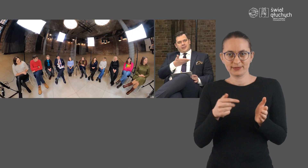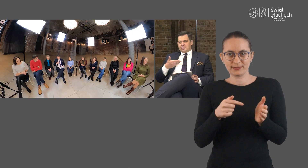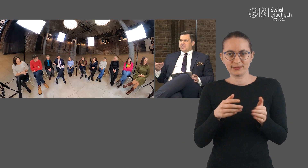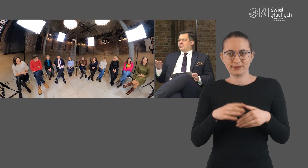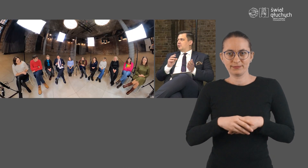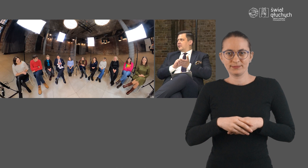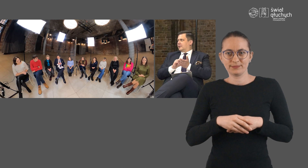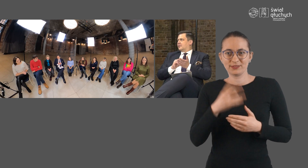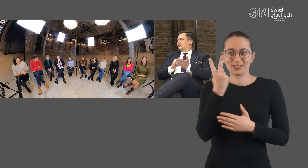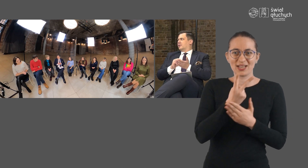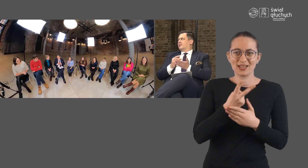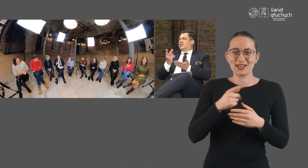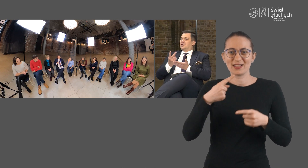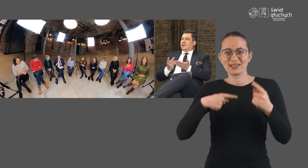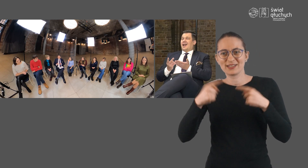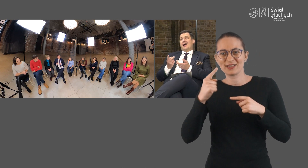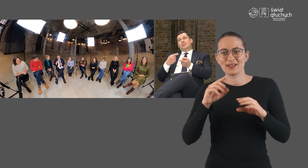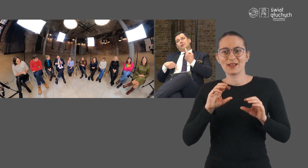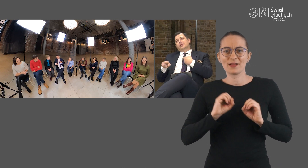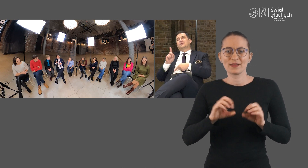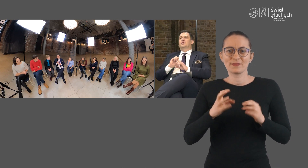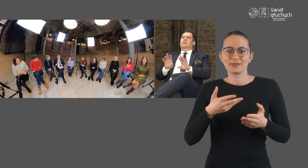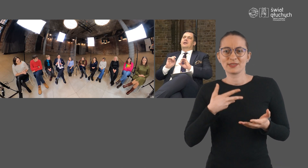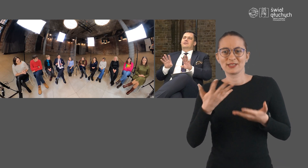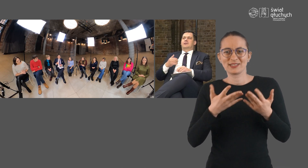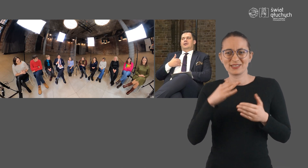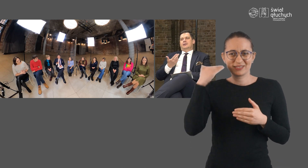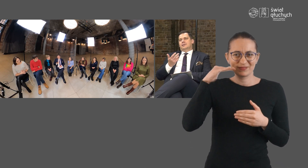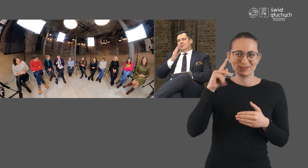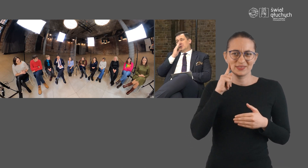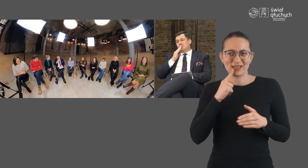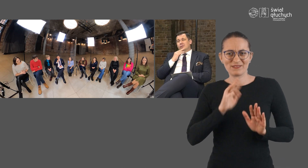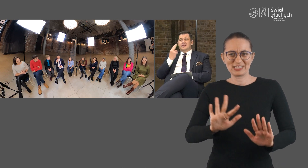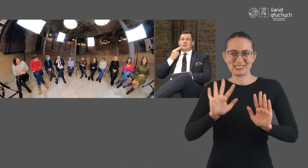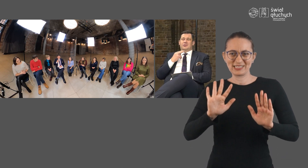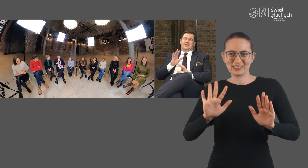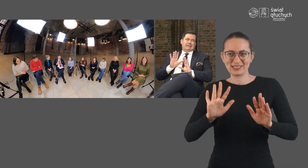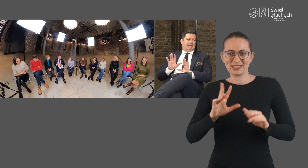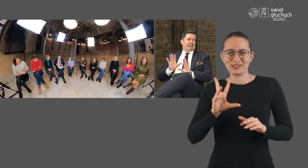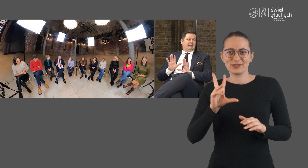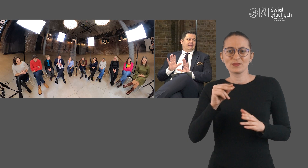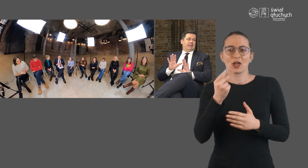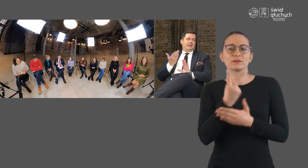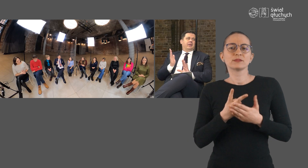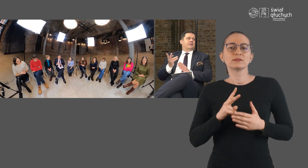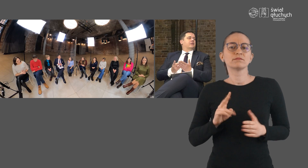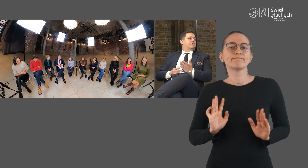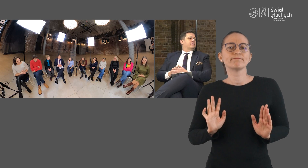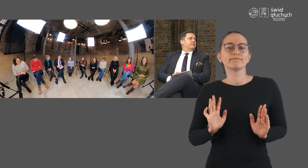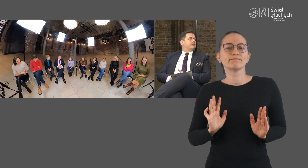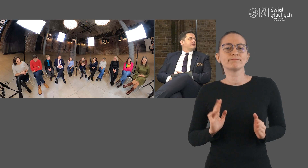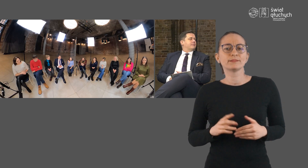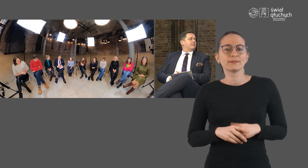Może wy też macie jakieś doświadczenia, że na przykład czytać, ale można się wytłumaczyć, że ja jestem niedosłyszący, nie będę